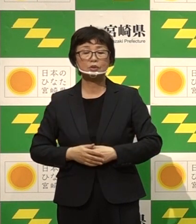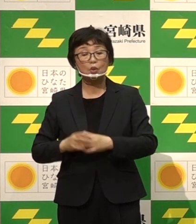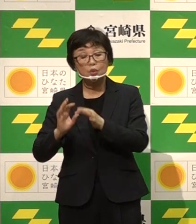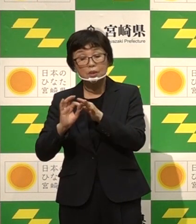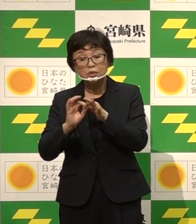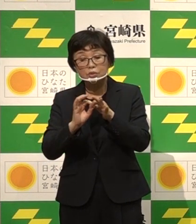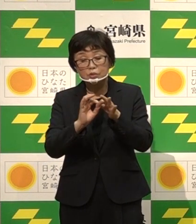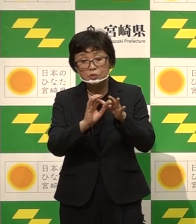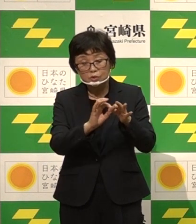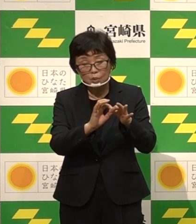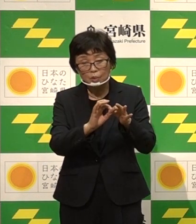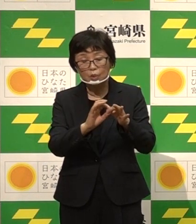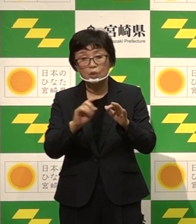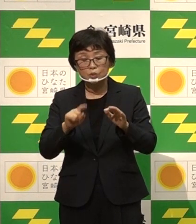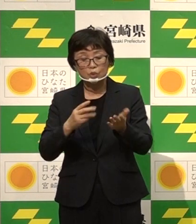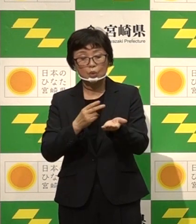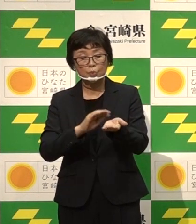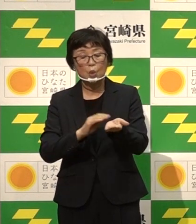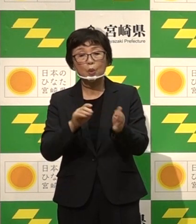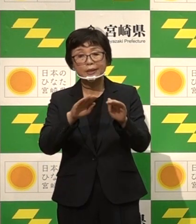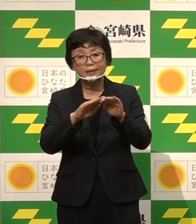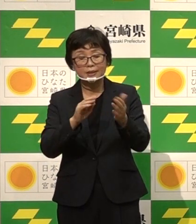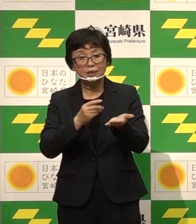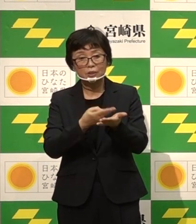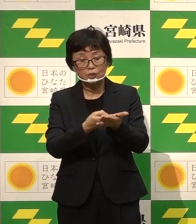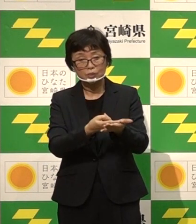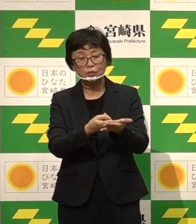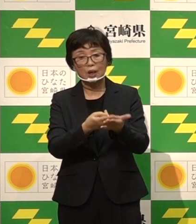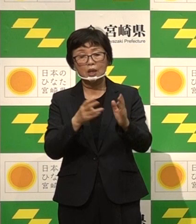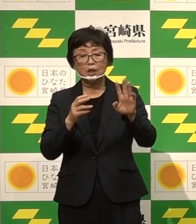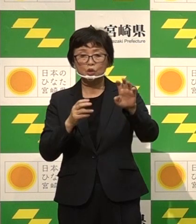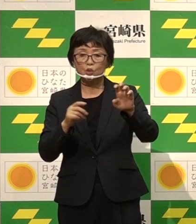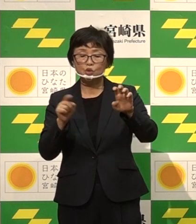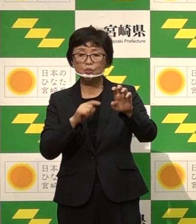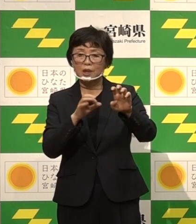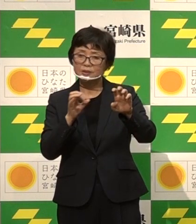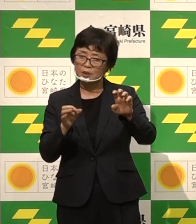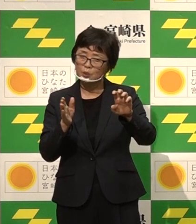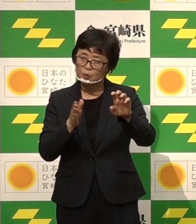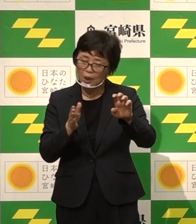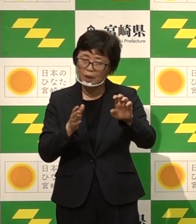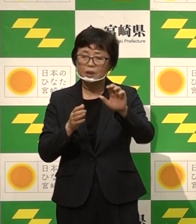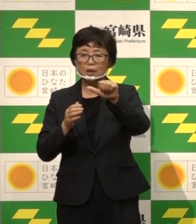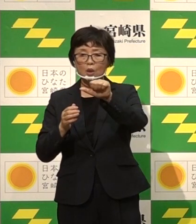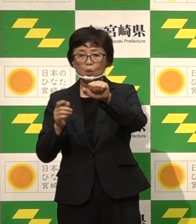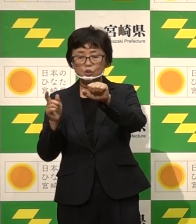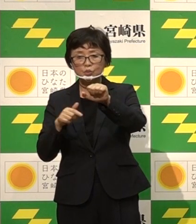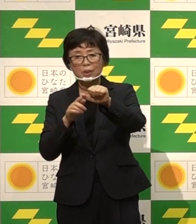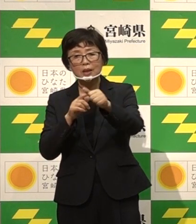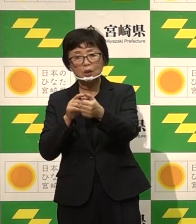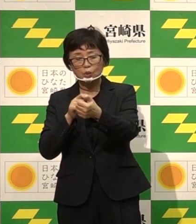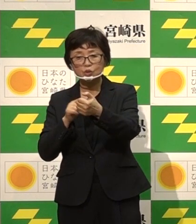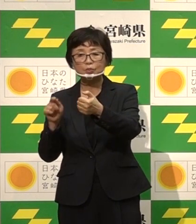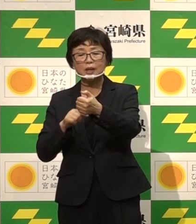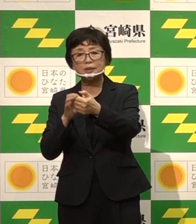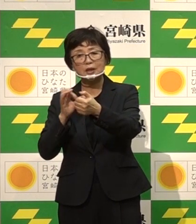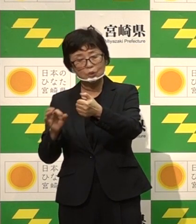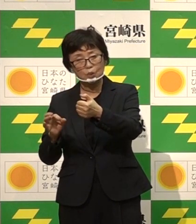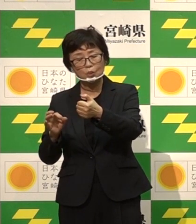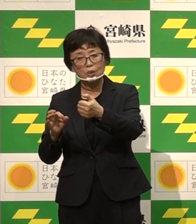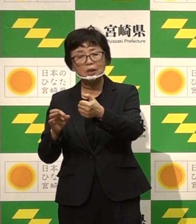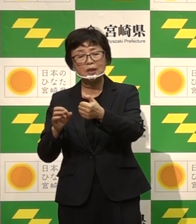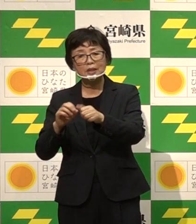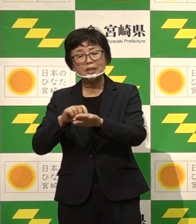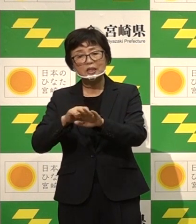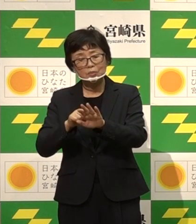ったこの病床使用率が4割だとかですね、5割、大変厳しい状況に直面し